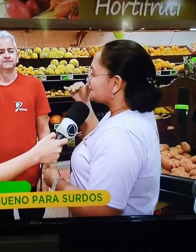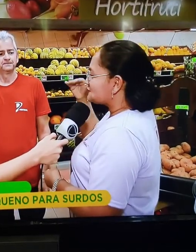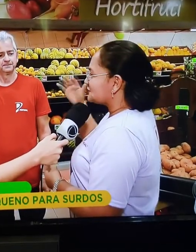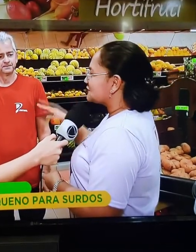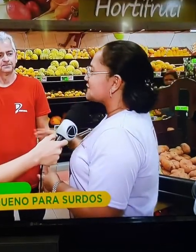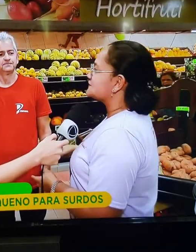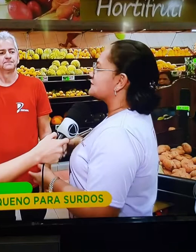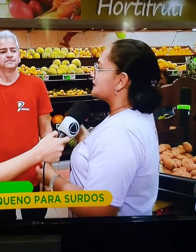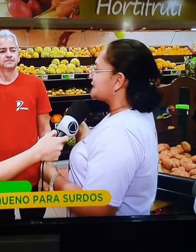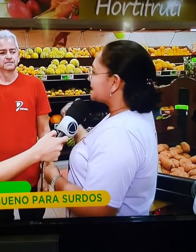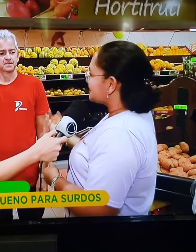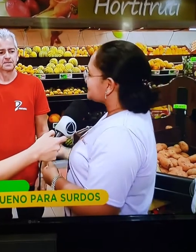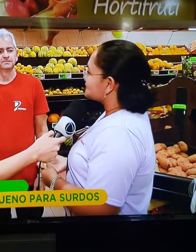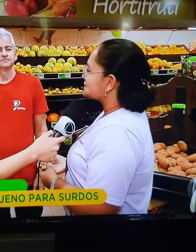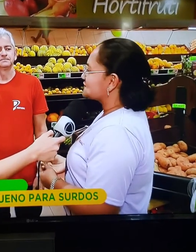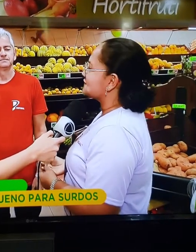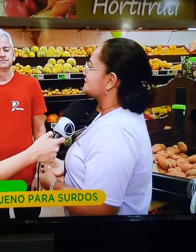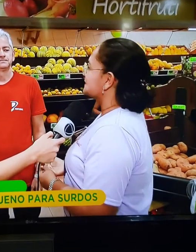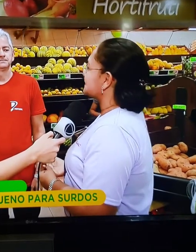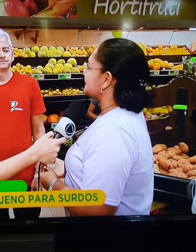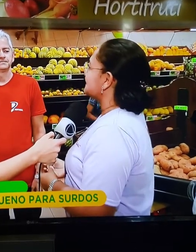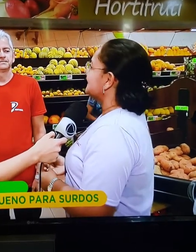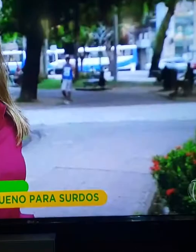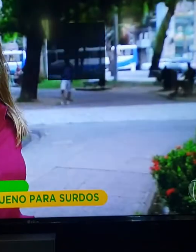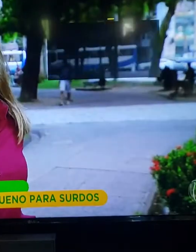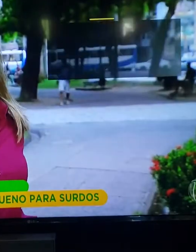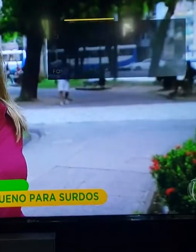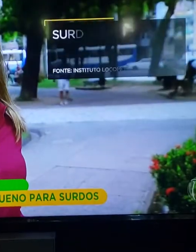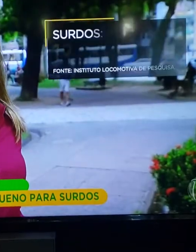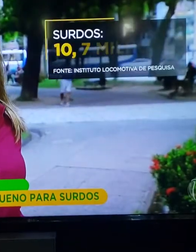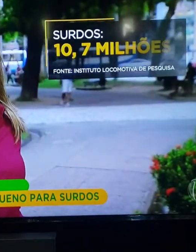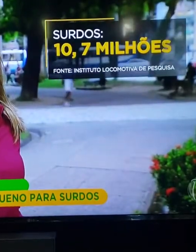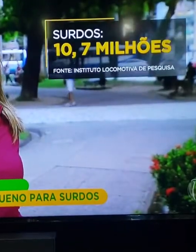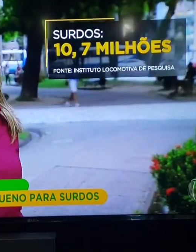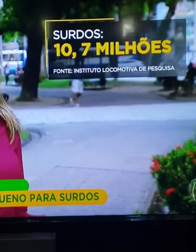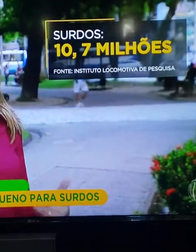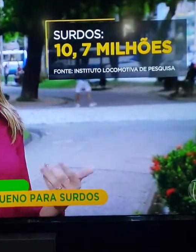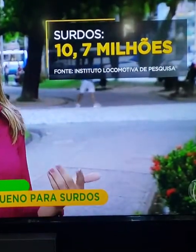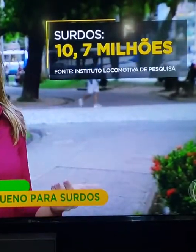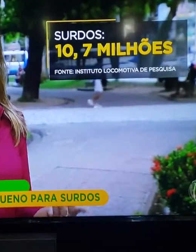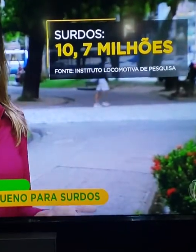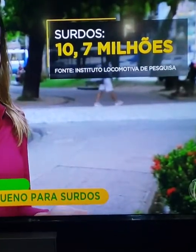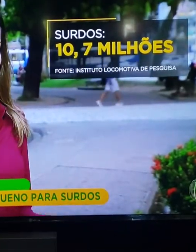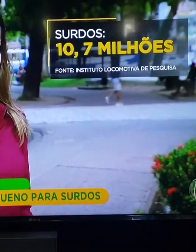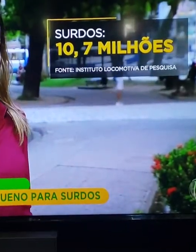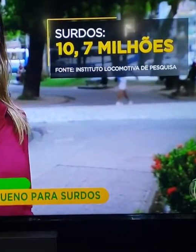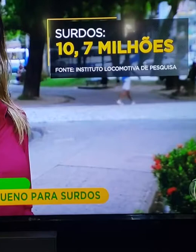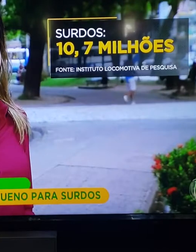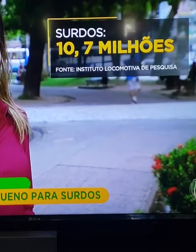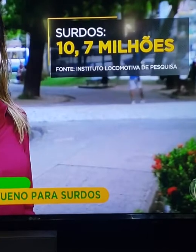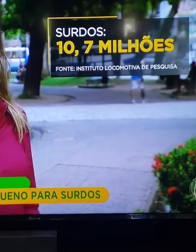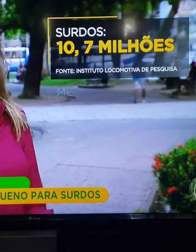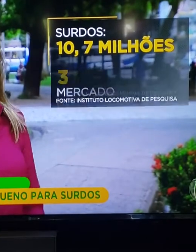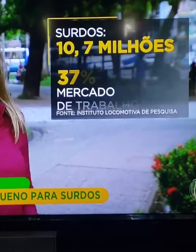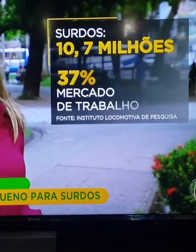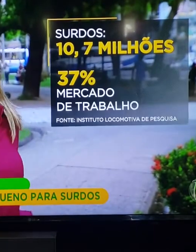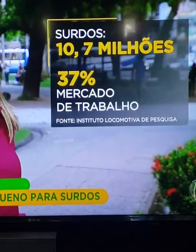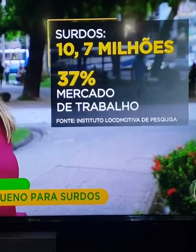já 24 anos, foi daqui que ele tirou o sustento dela. No Brasil já são mais de 10 milhões de surdos, mas apenas 37